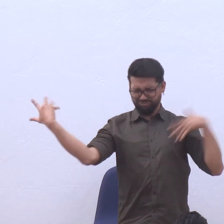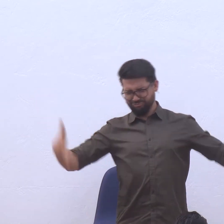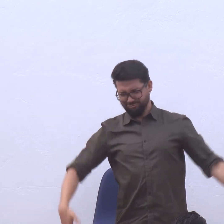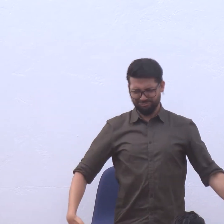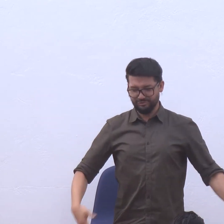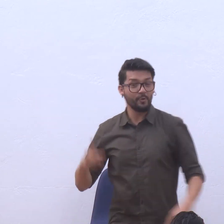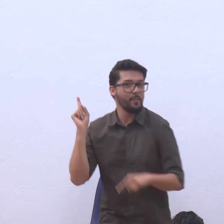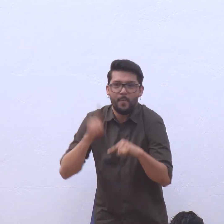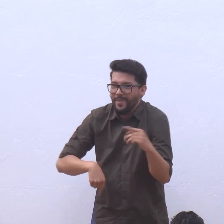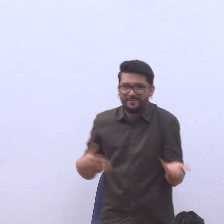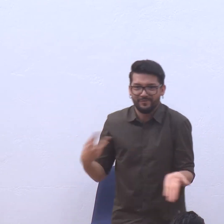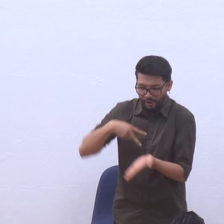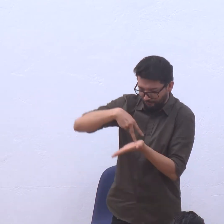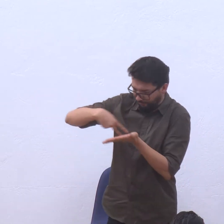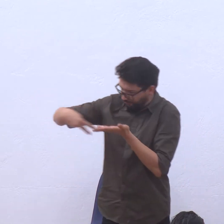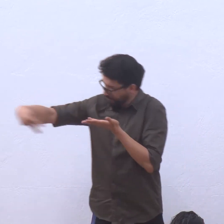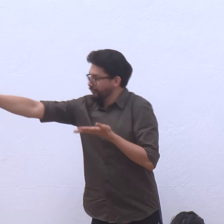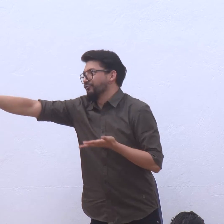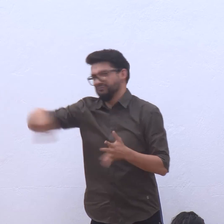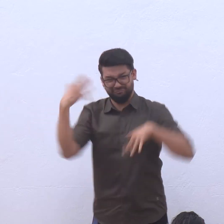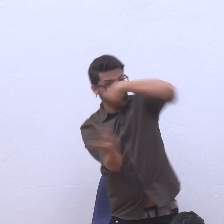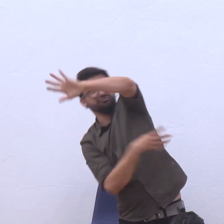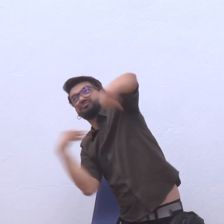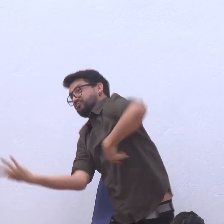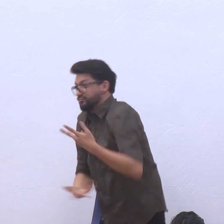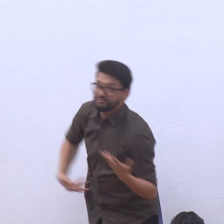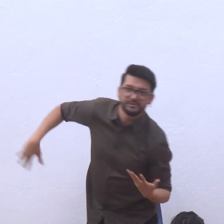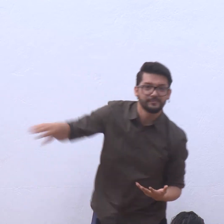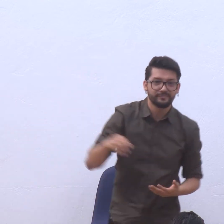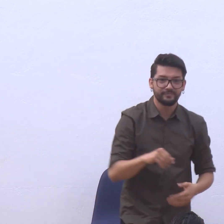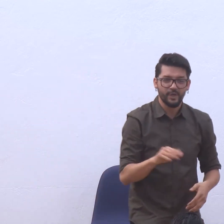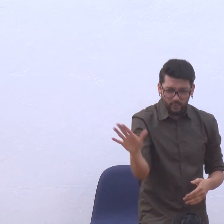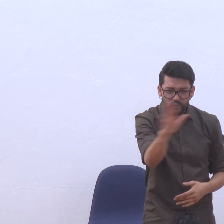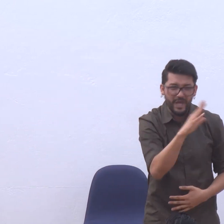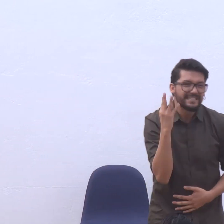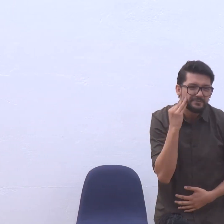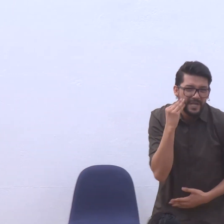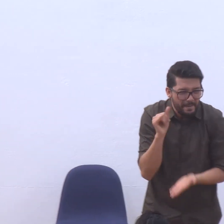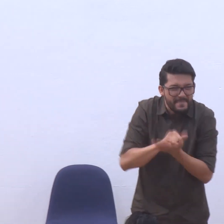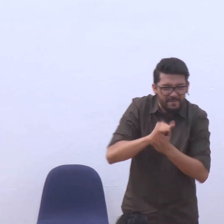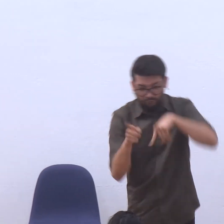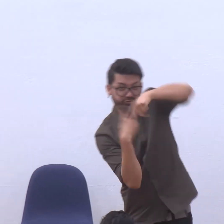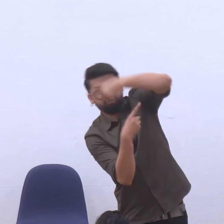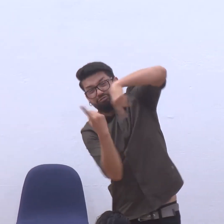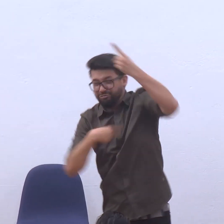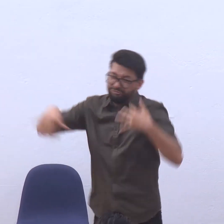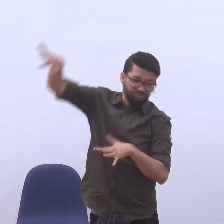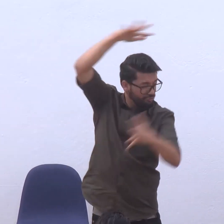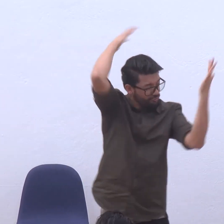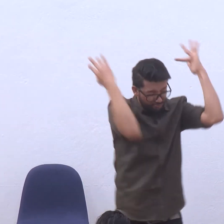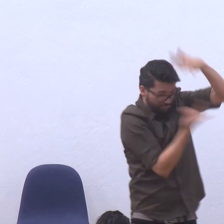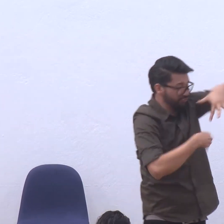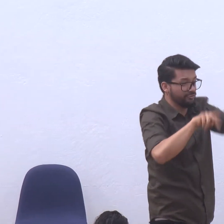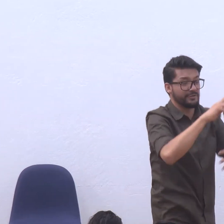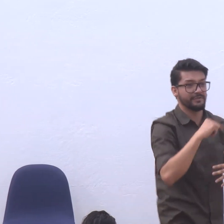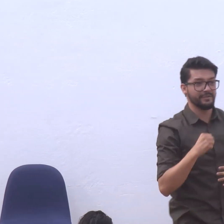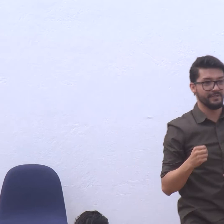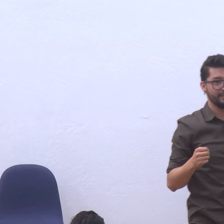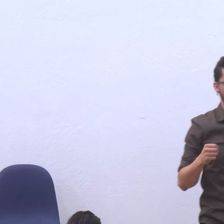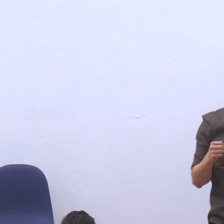natural, caminando. Ya no se puede resistir al río, el río se lo lleva. ¿Usted ha tenido esa experiencia cuando el río viene